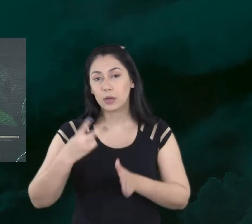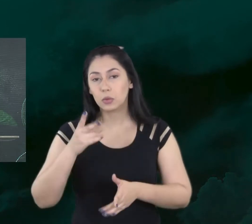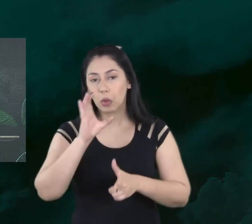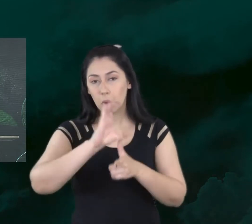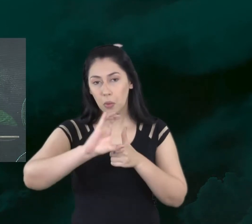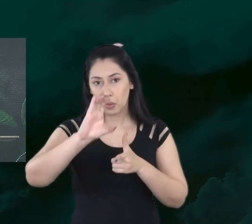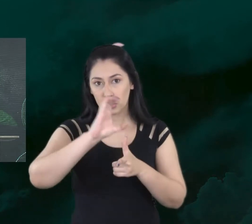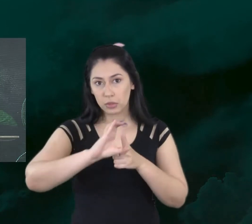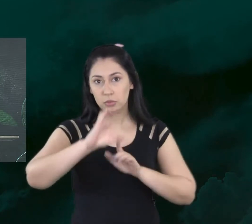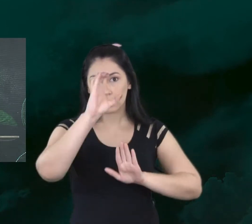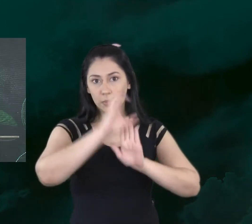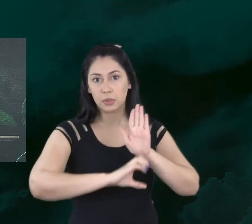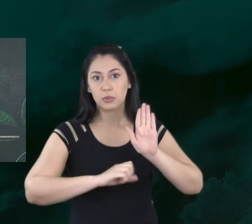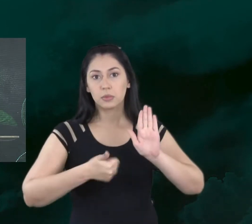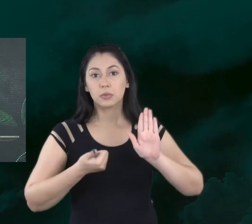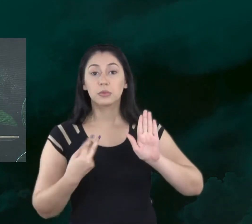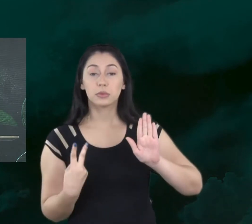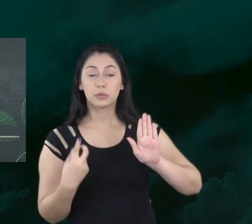Coríntios